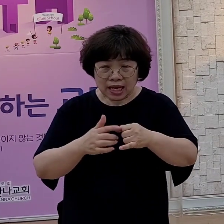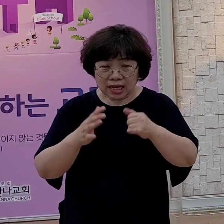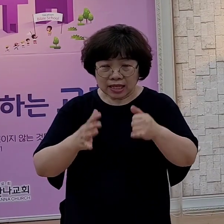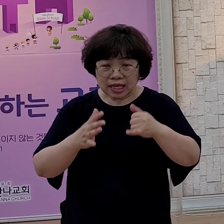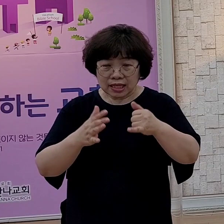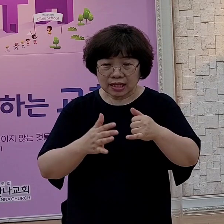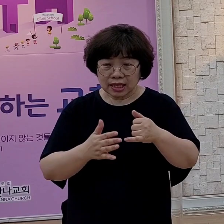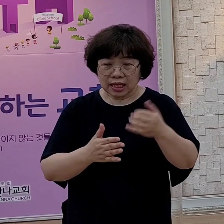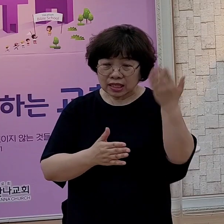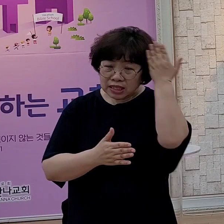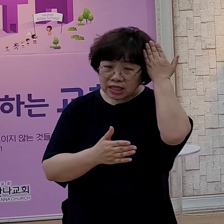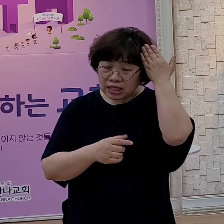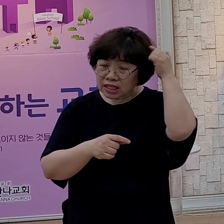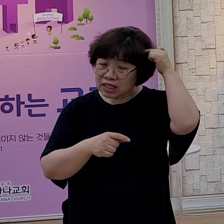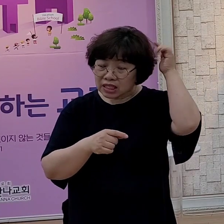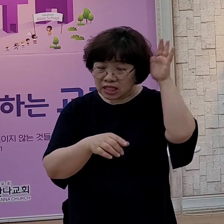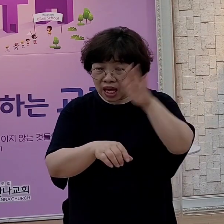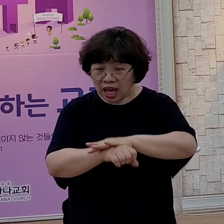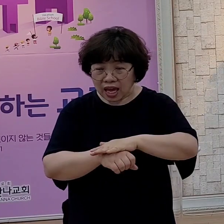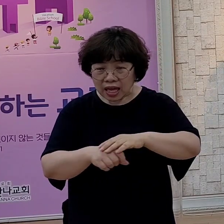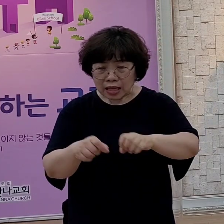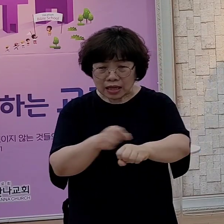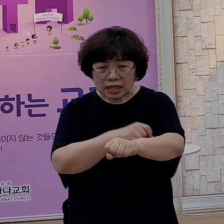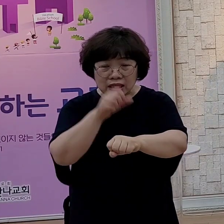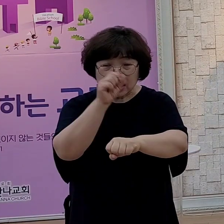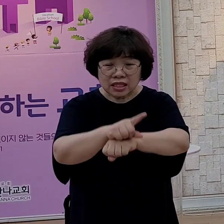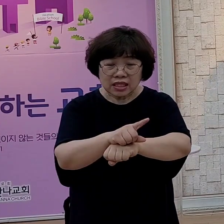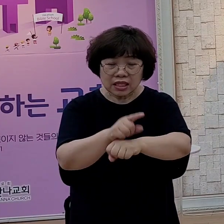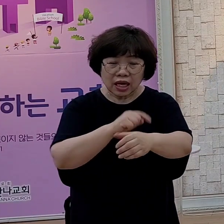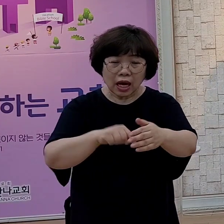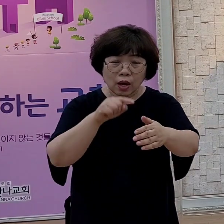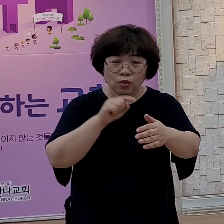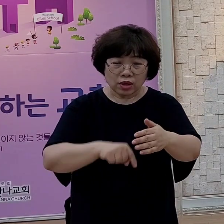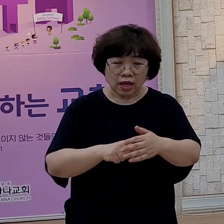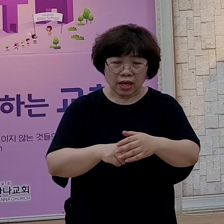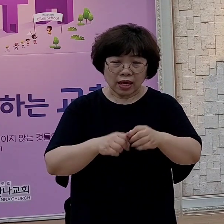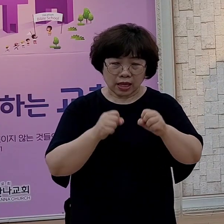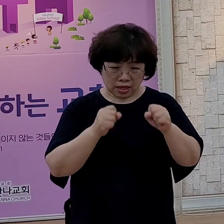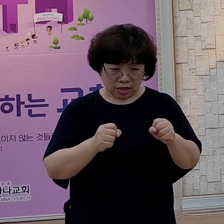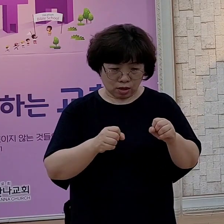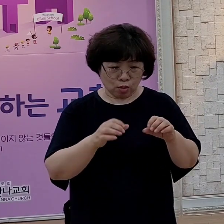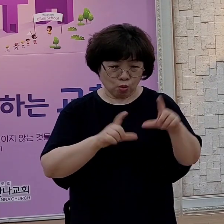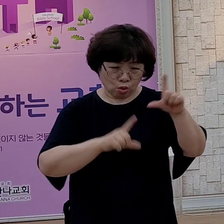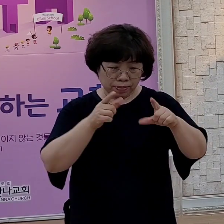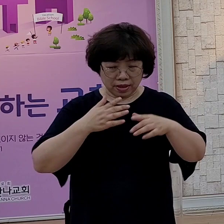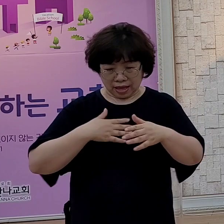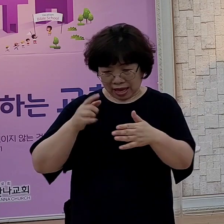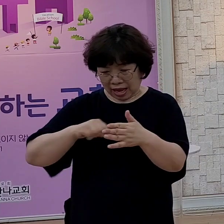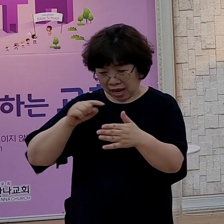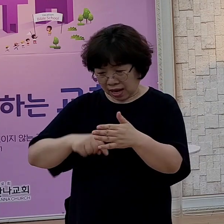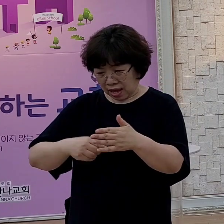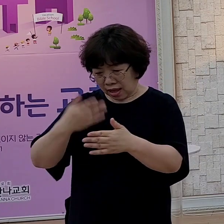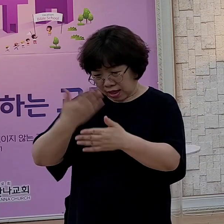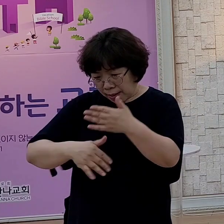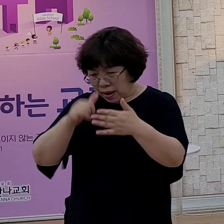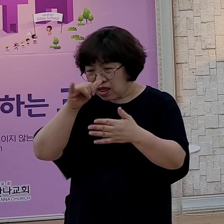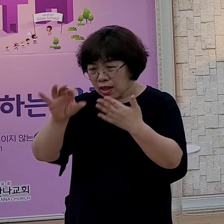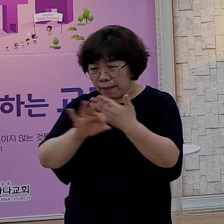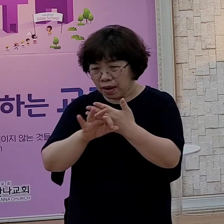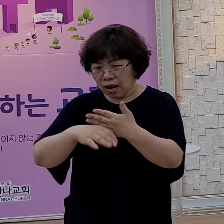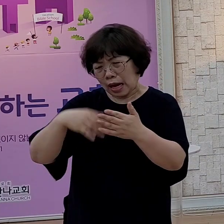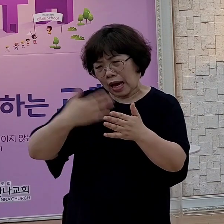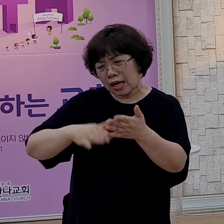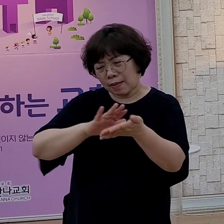특징을 보면서 아직도 그 가운데 나의 모습이 있다면 우리가 아직 변화되어야 될 부분이 이렇게 많구나 라는